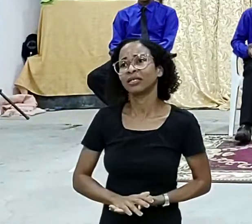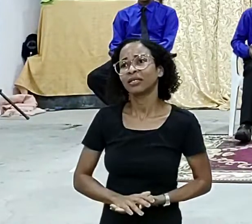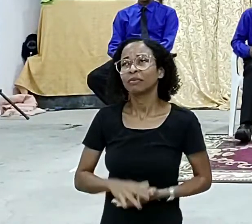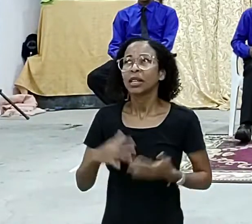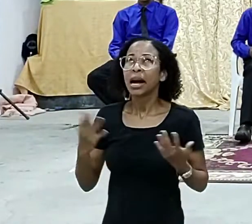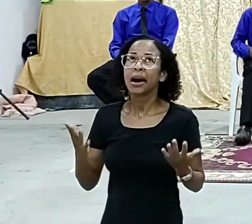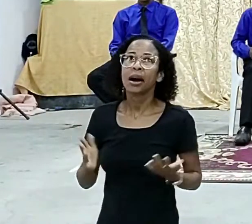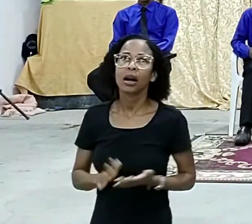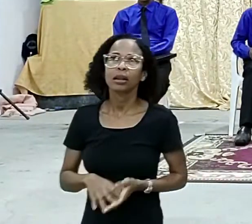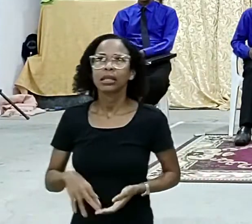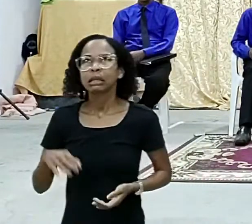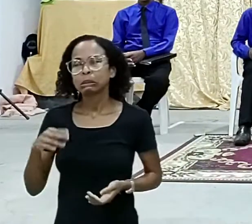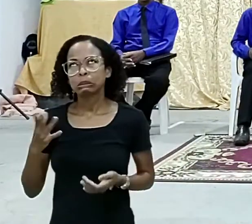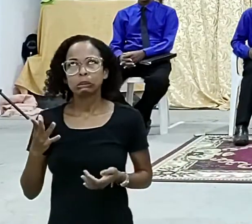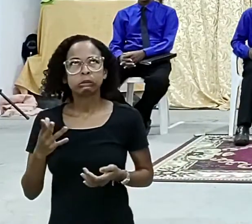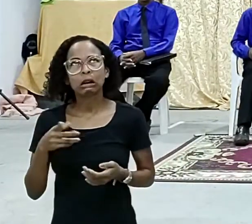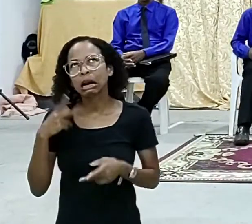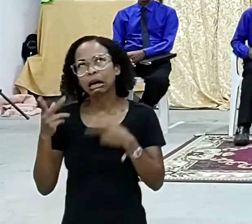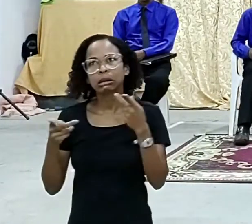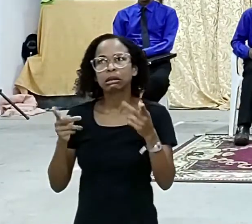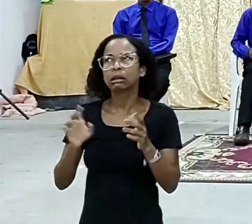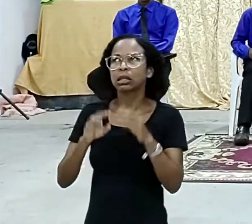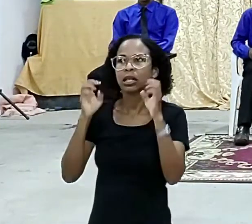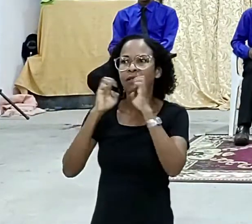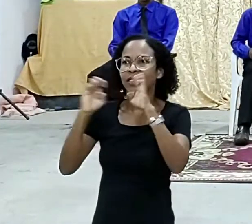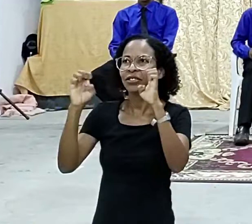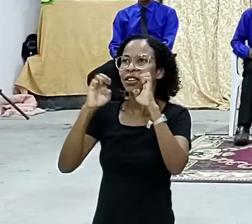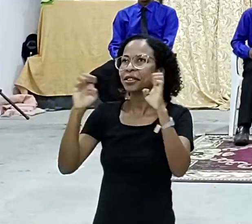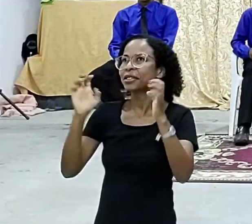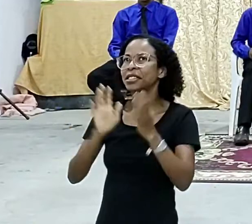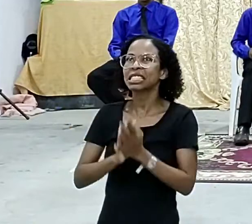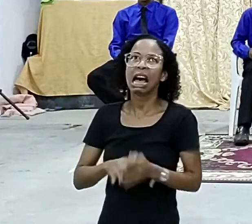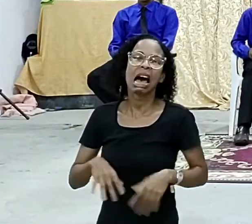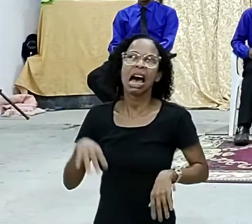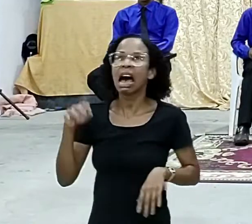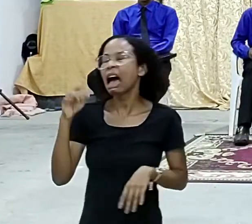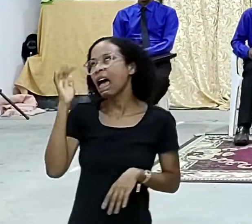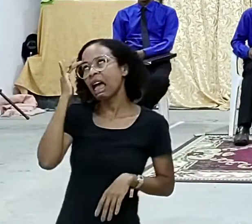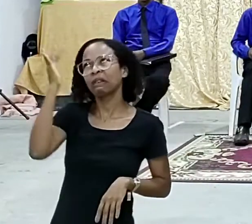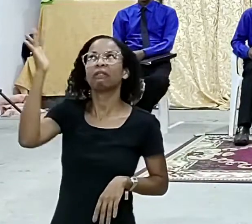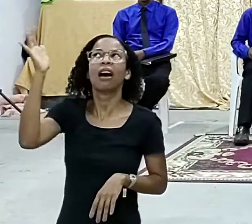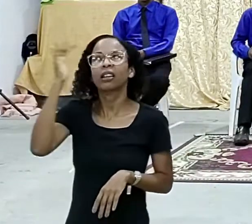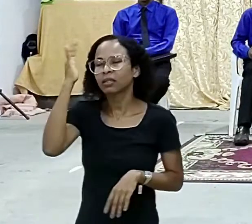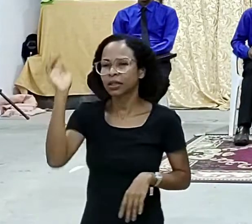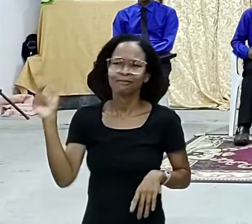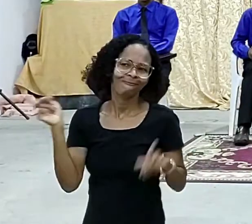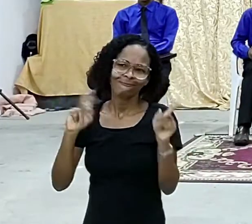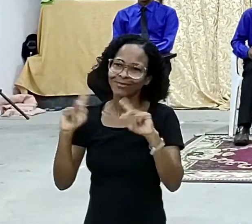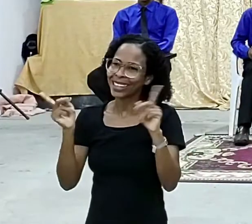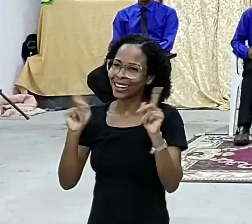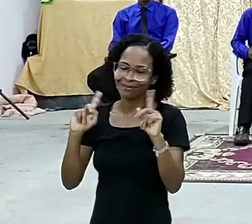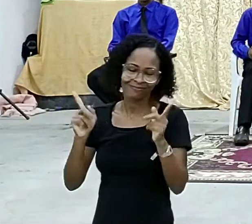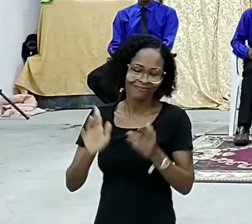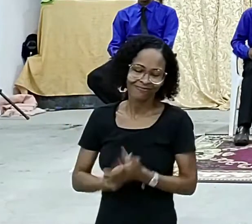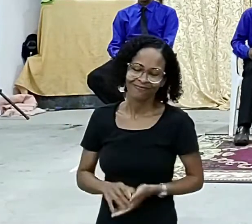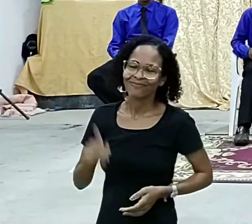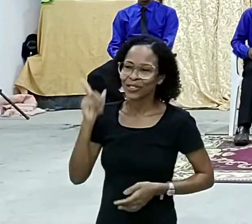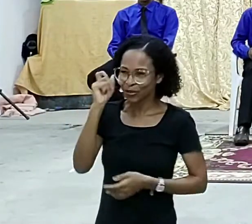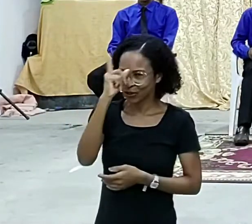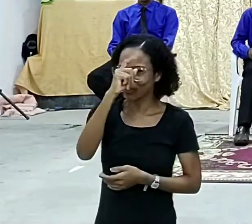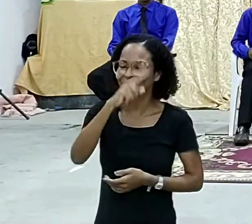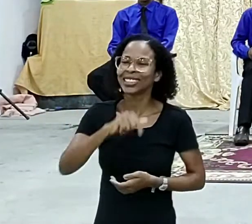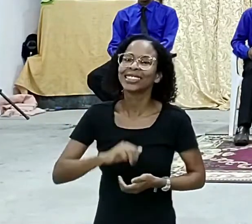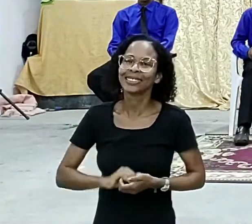de facilidade, mas eu te digo a vocês que só servindo a esse